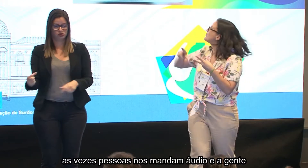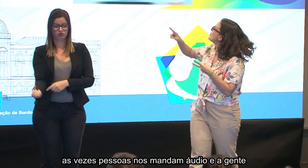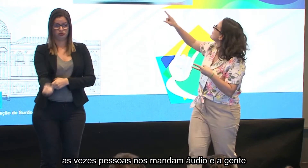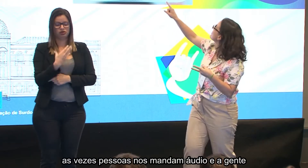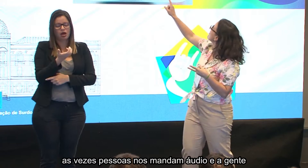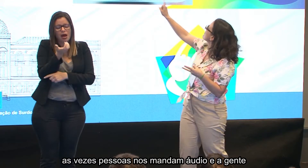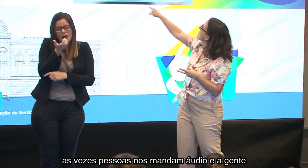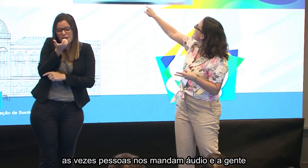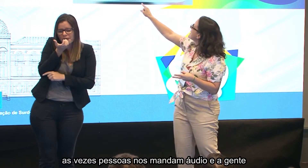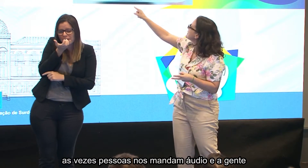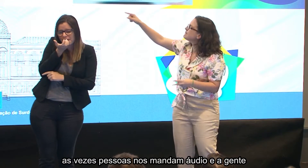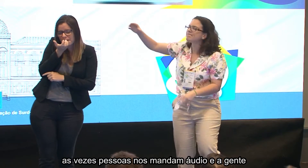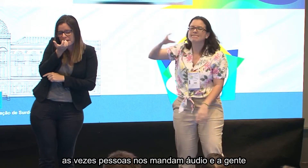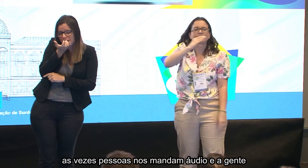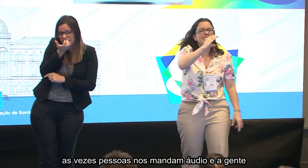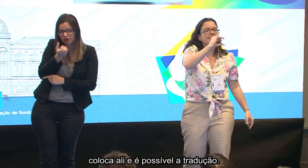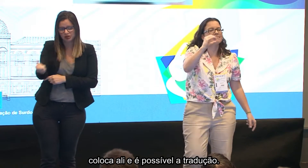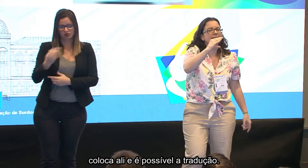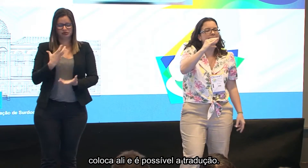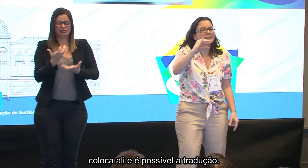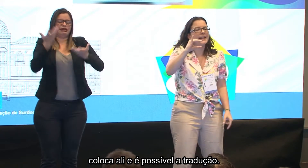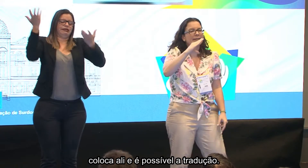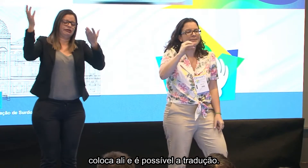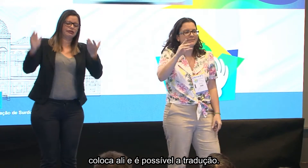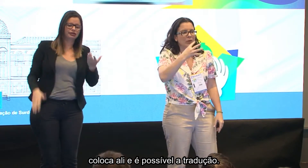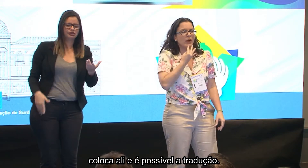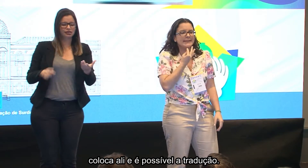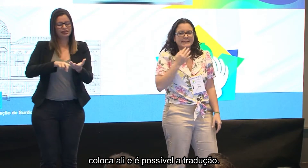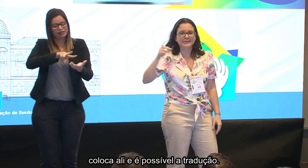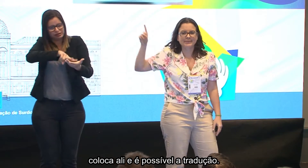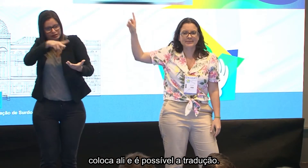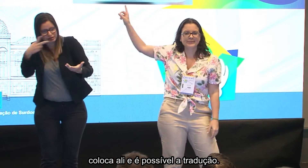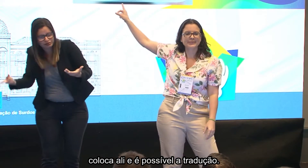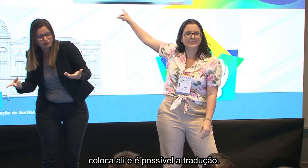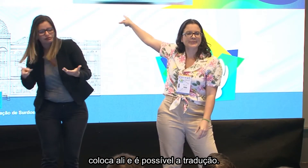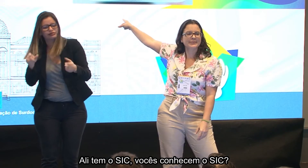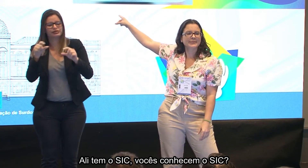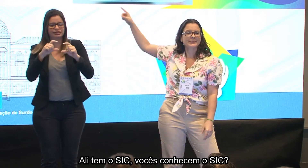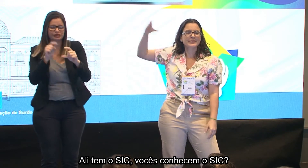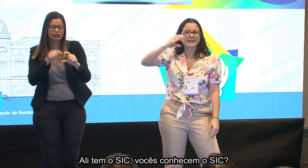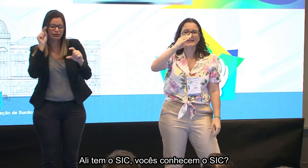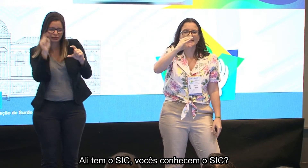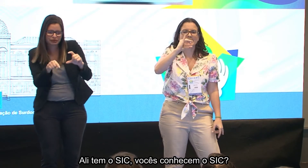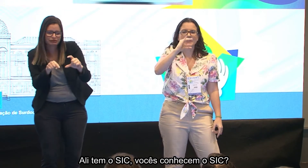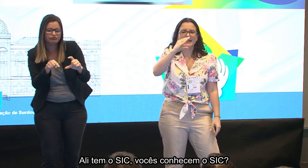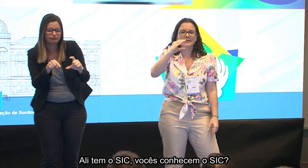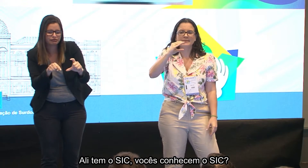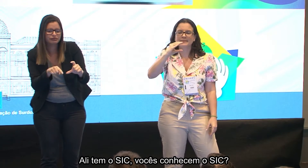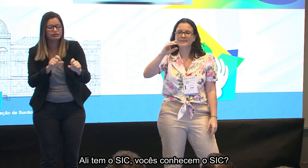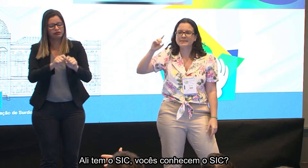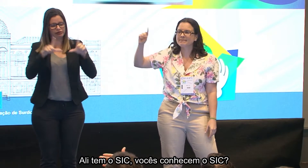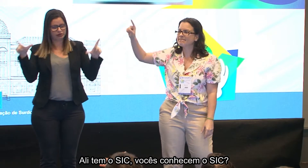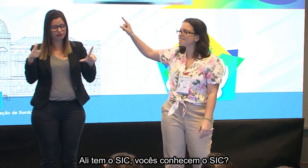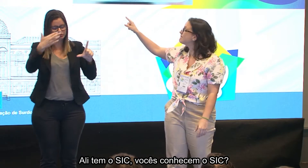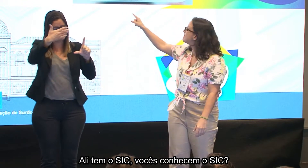pessoas nos mandam áudio e a gente coloca ali e é possível a tradução. Também ali tem o SIC. Vocês conhecem o